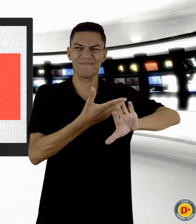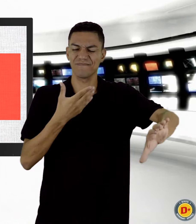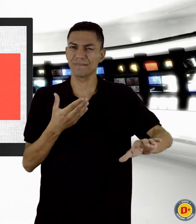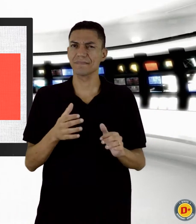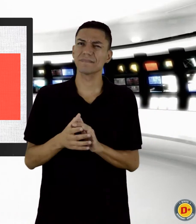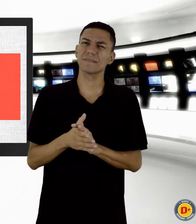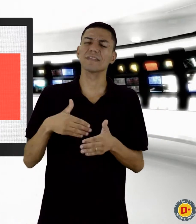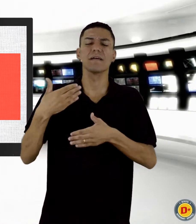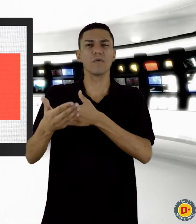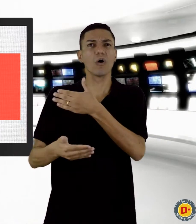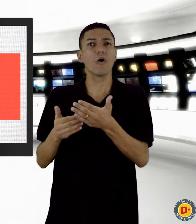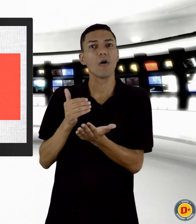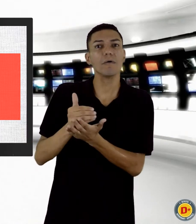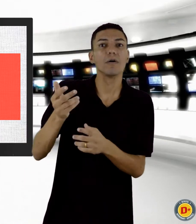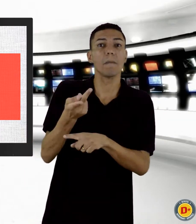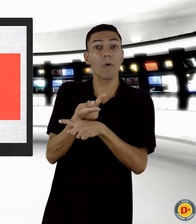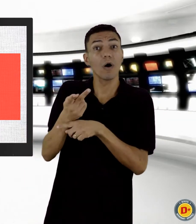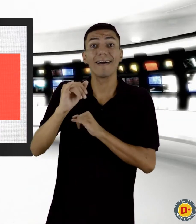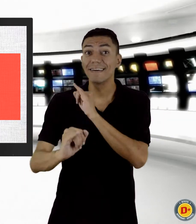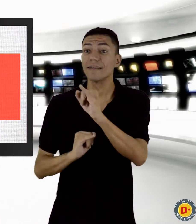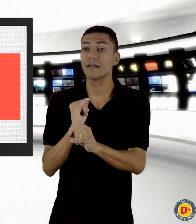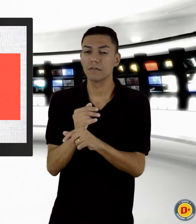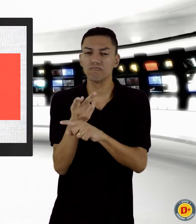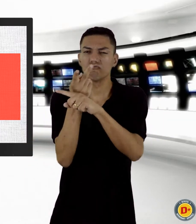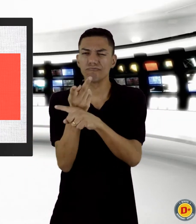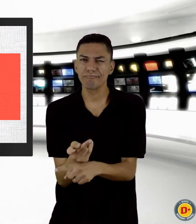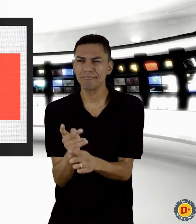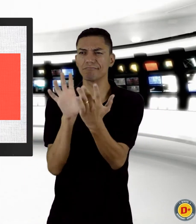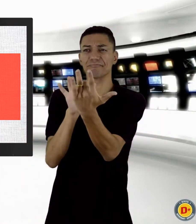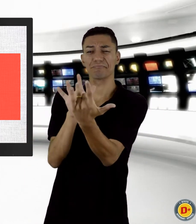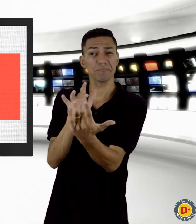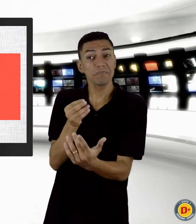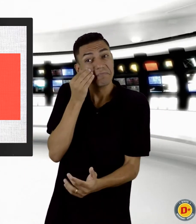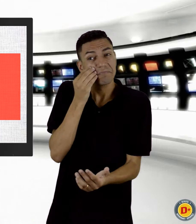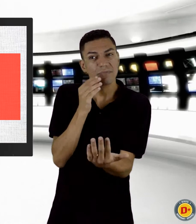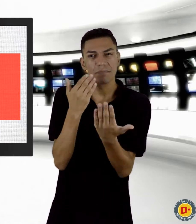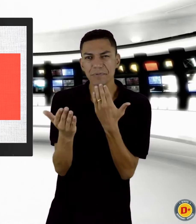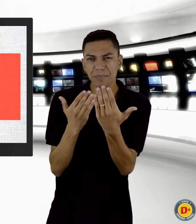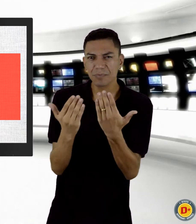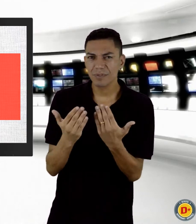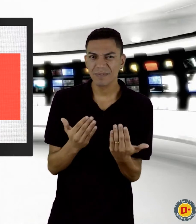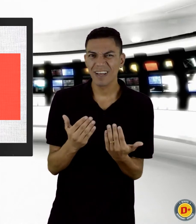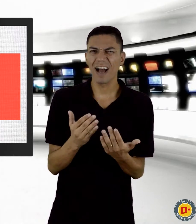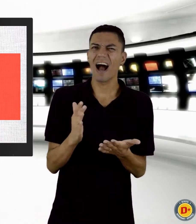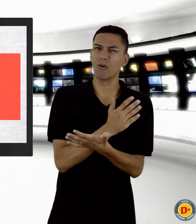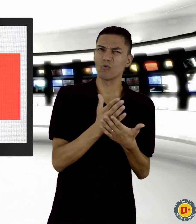Cital começou a procurar um relacionamento online, mas teve experiências ruins. A primeira pergunta que alguns